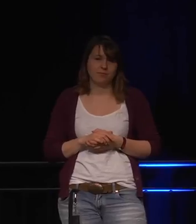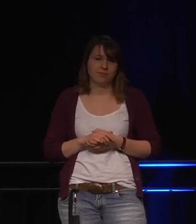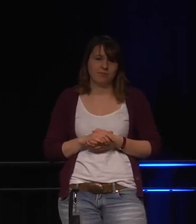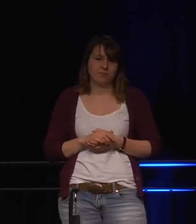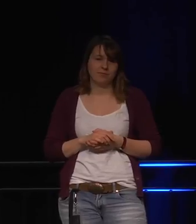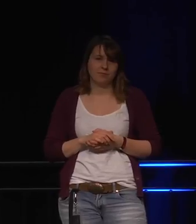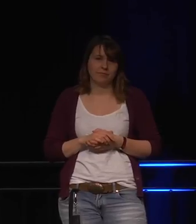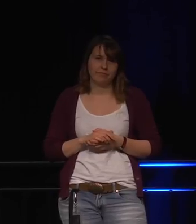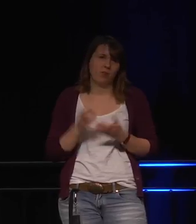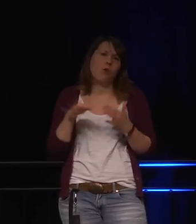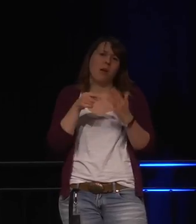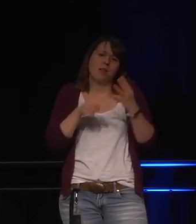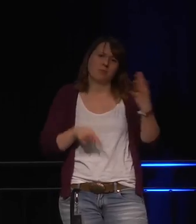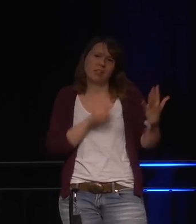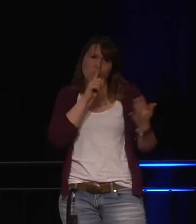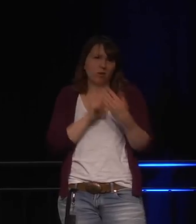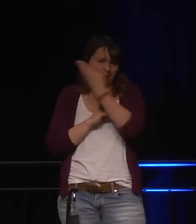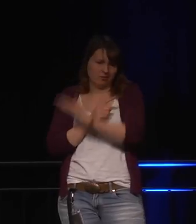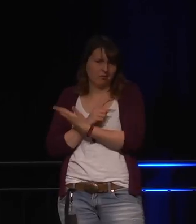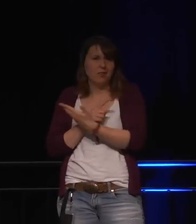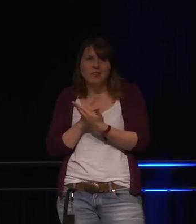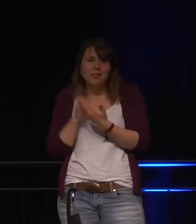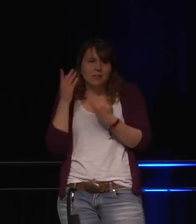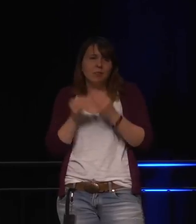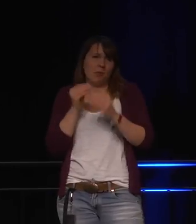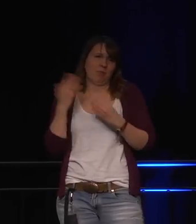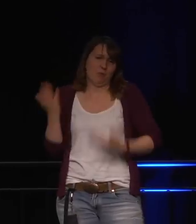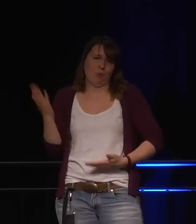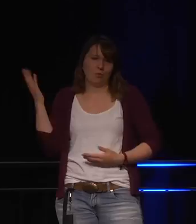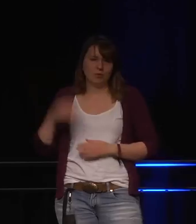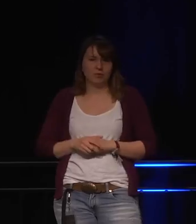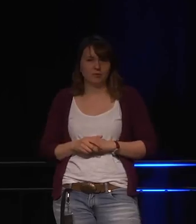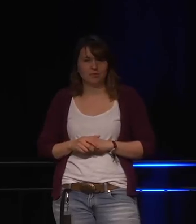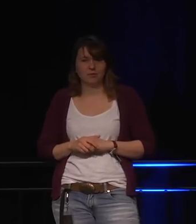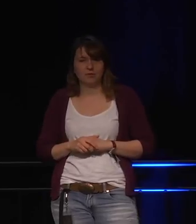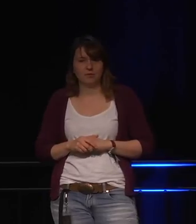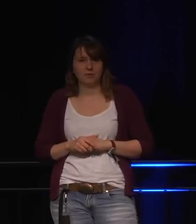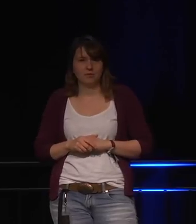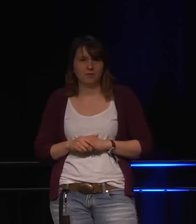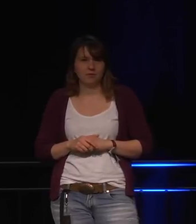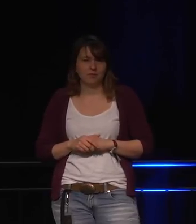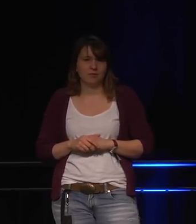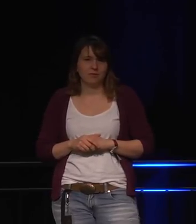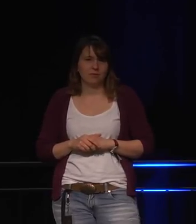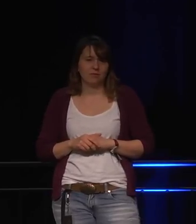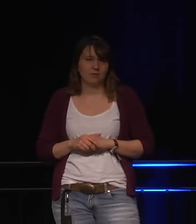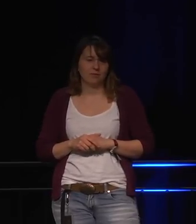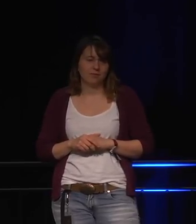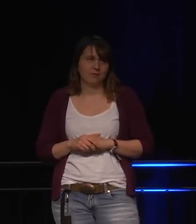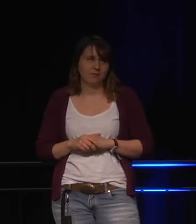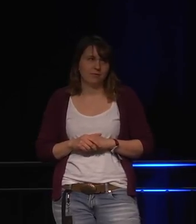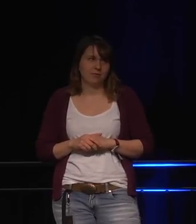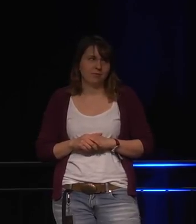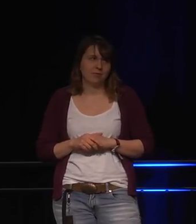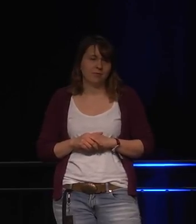fijas, conexiones de Bluetooth inseguras, servidores permanentes y conexiones permanentes. Y de